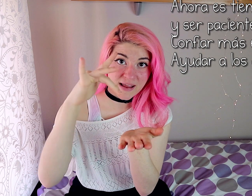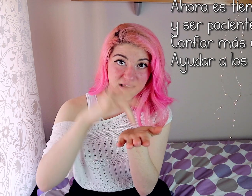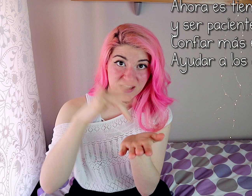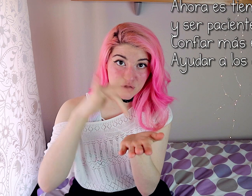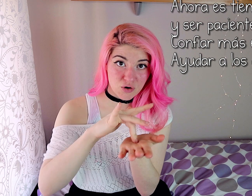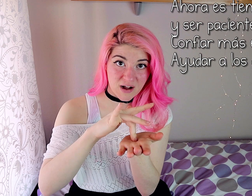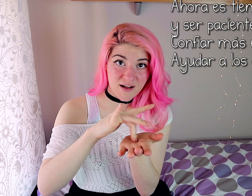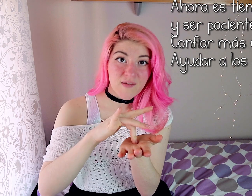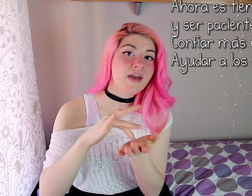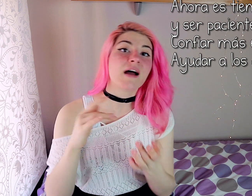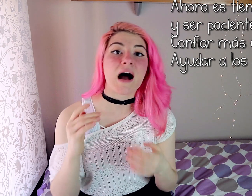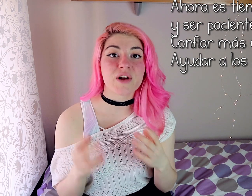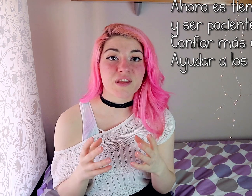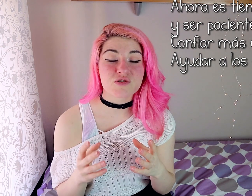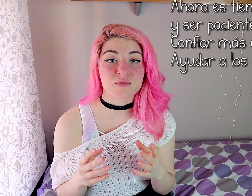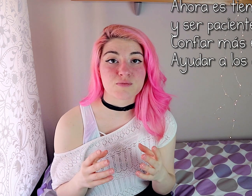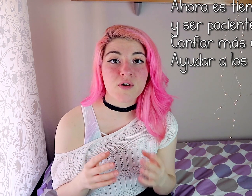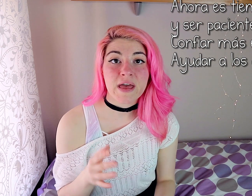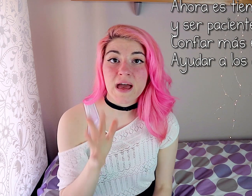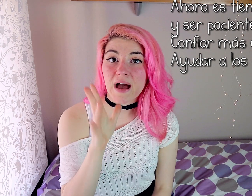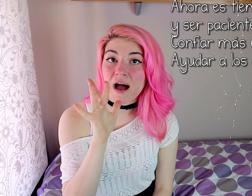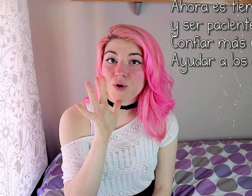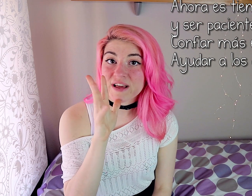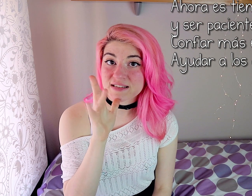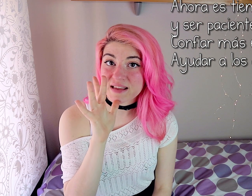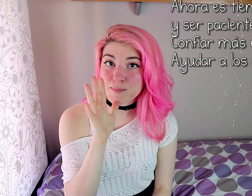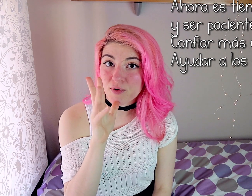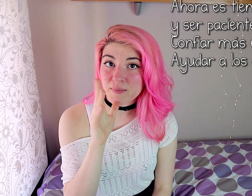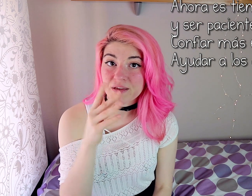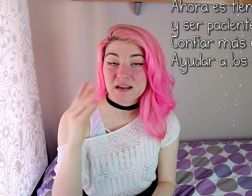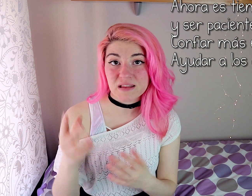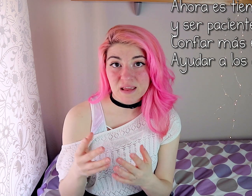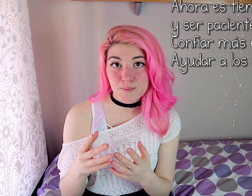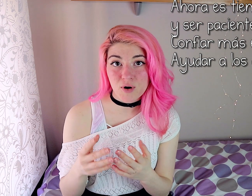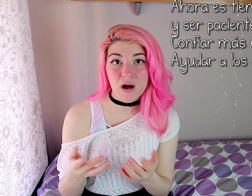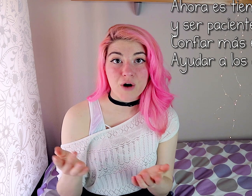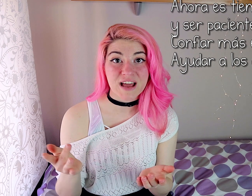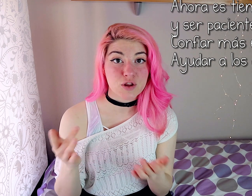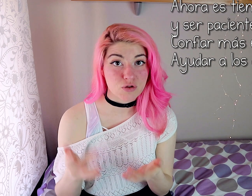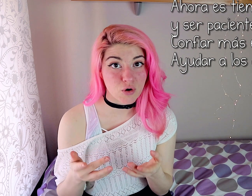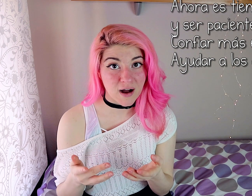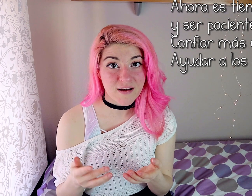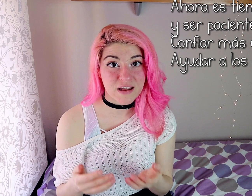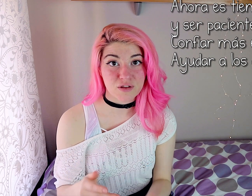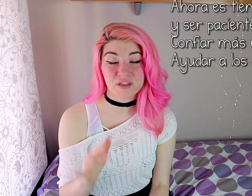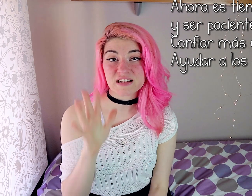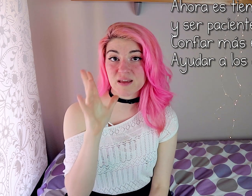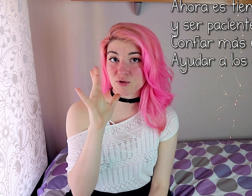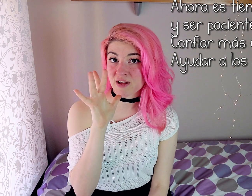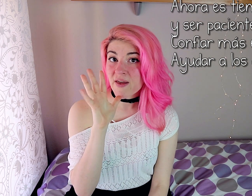Que toca, ahora hacemos lo mismo. Ahora es tiempo, en vez de decir tiempo, ahora toca. Entonces hacemos...